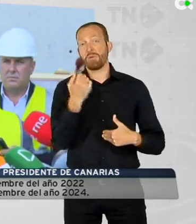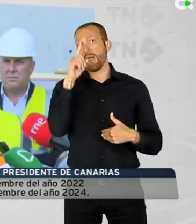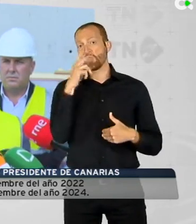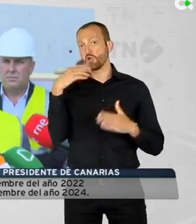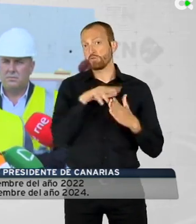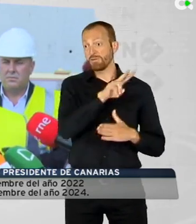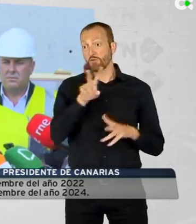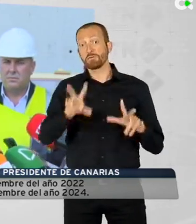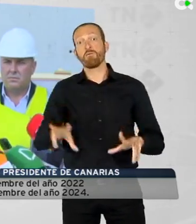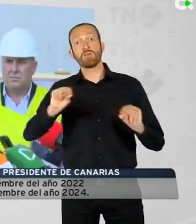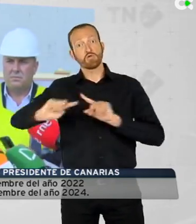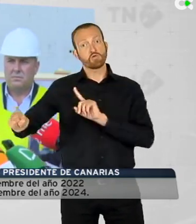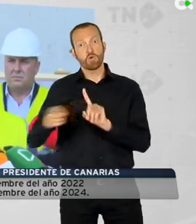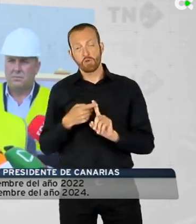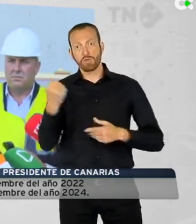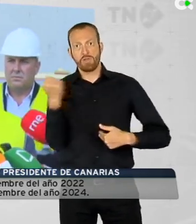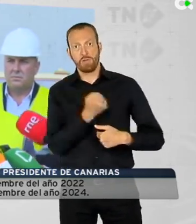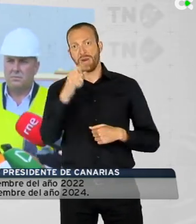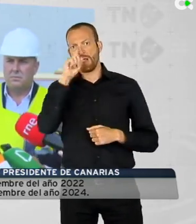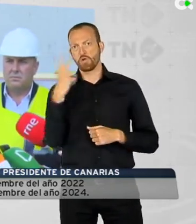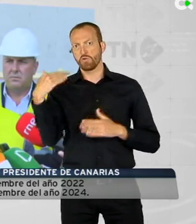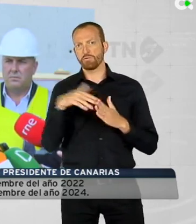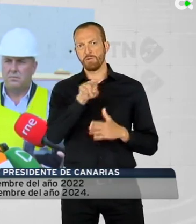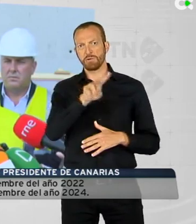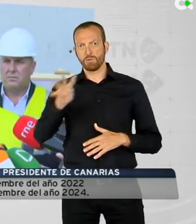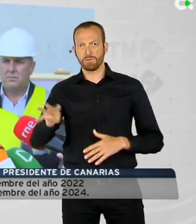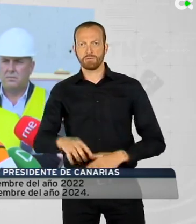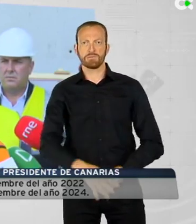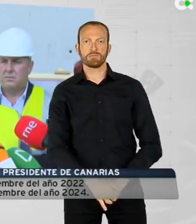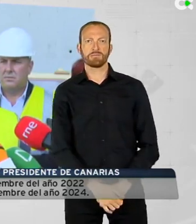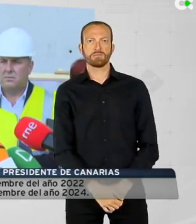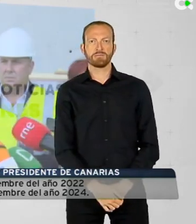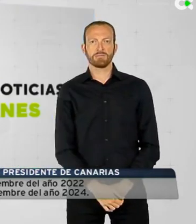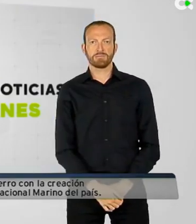y resuelta en diciembre del año 2024.